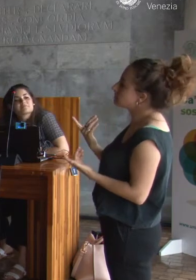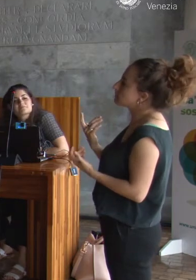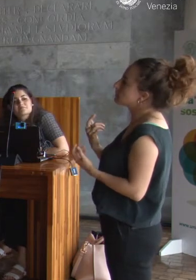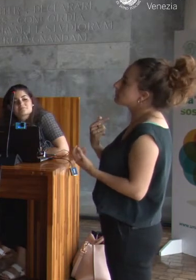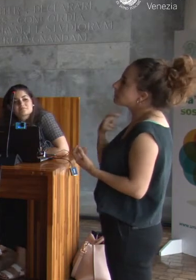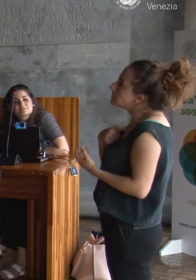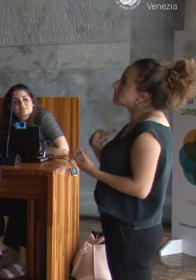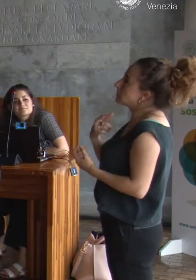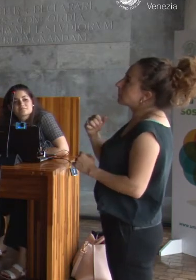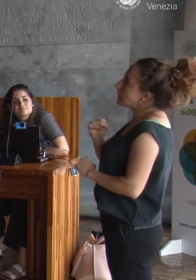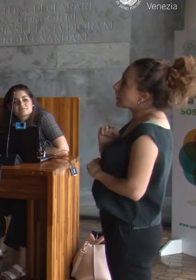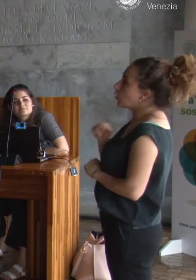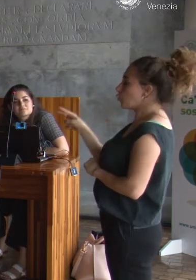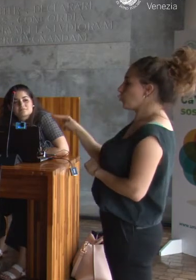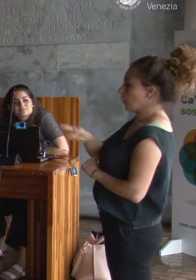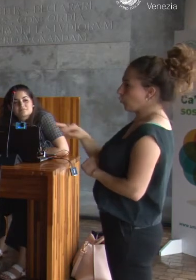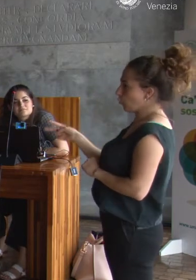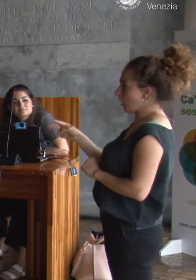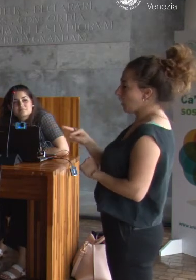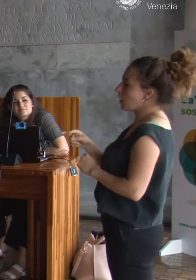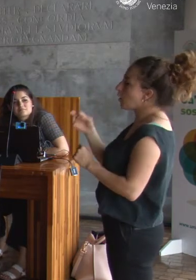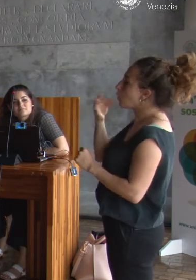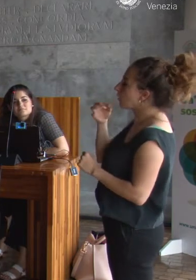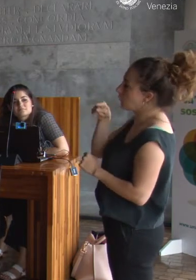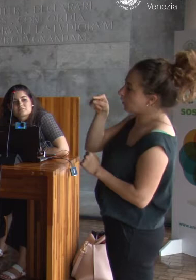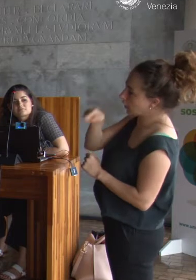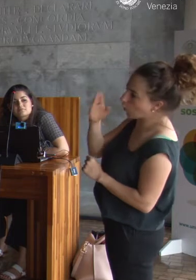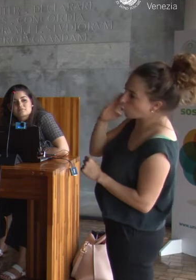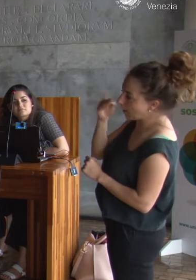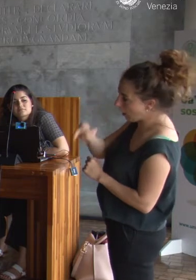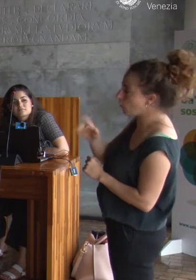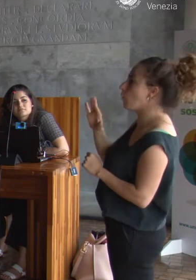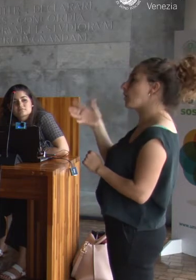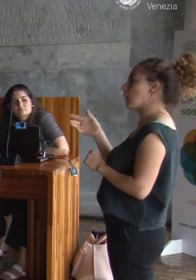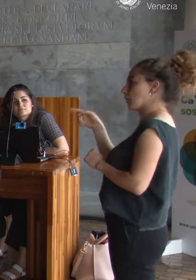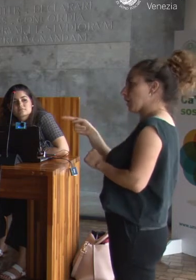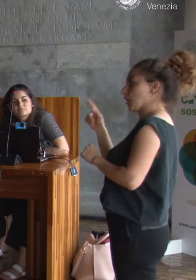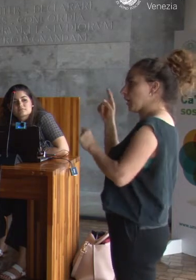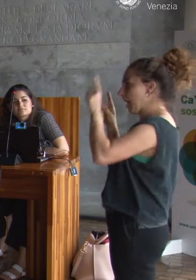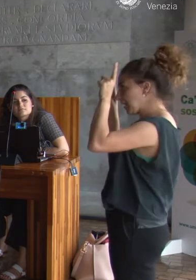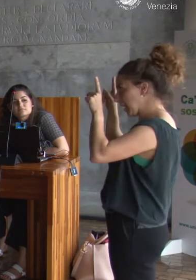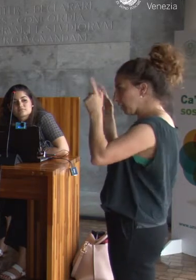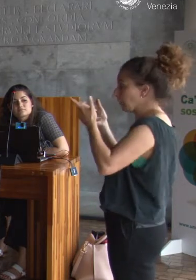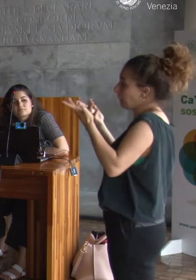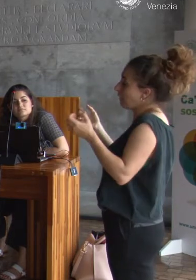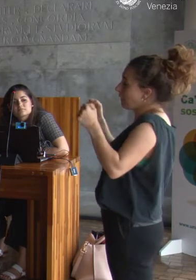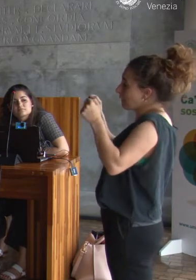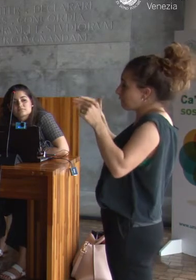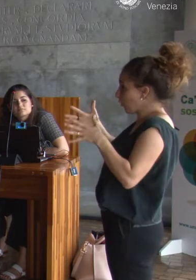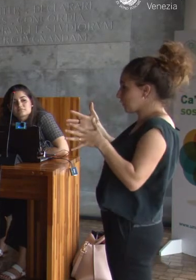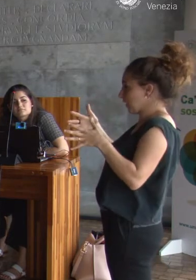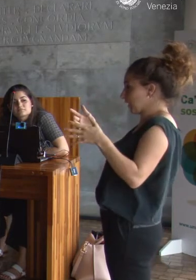Personalmente mi sembra di essere l'uno e l'altro. A volte tendo più verso l'umano, altre più verso l'alieno. Forse sono un